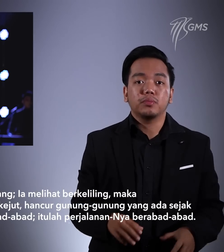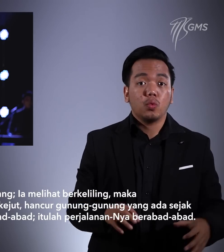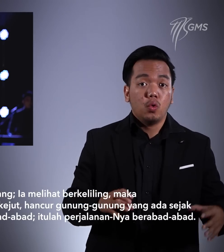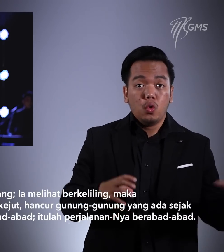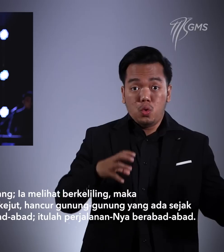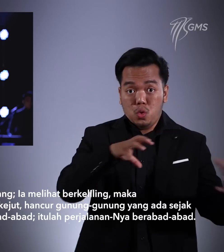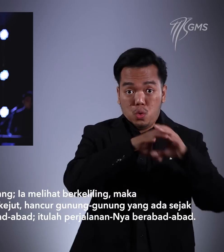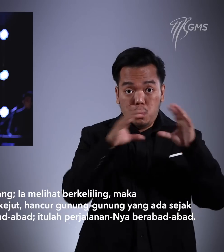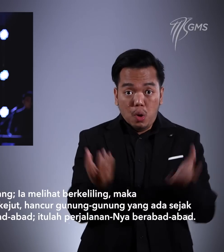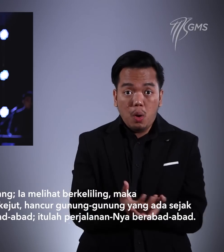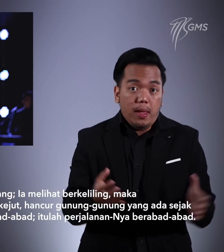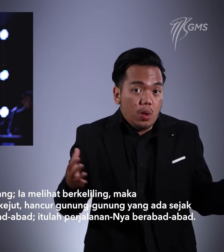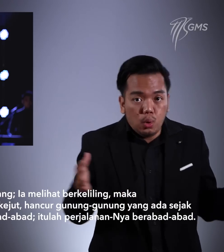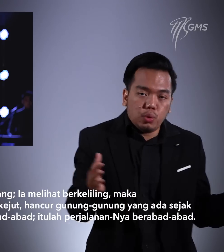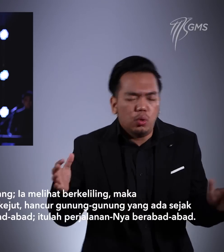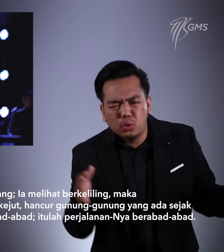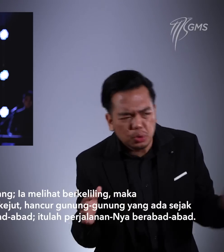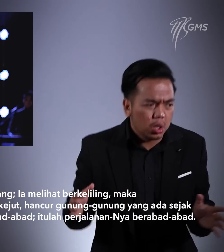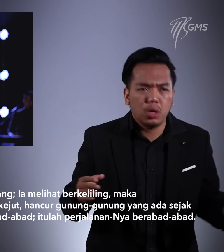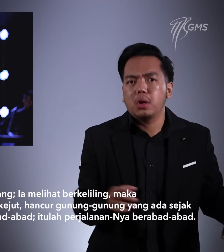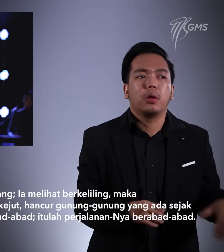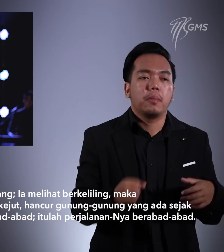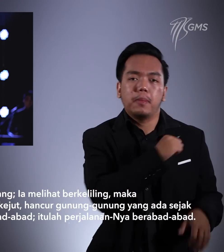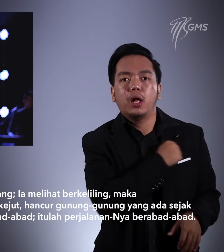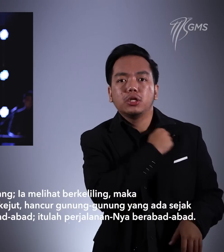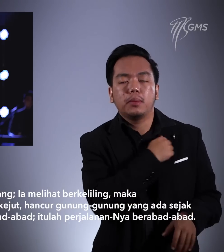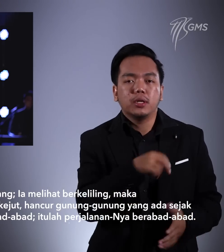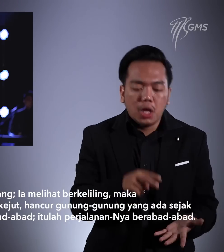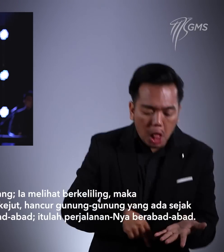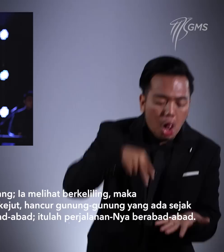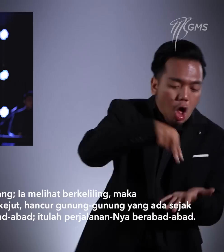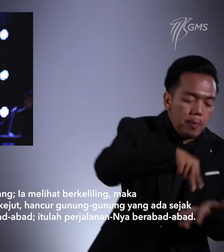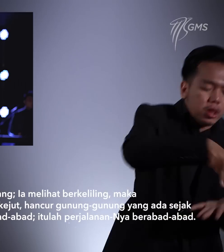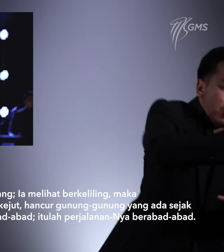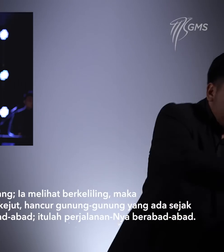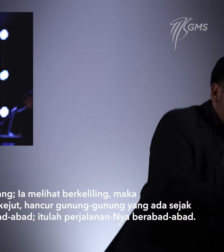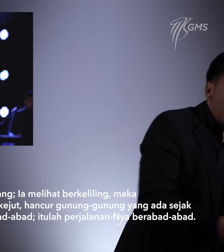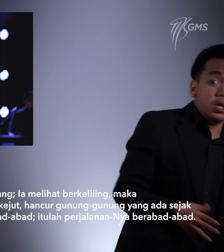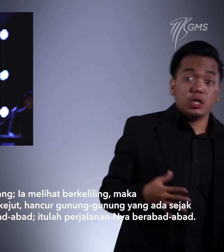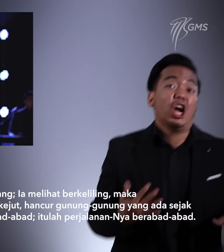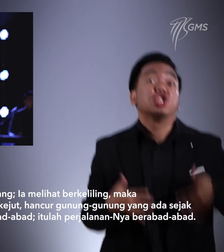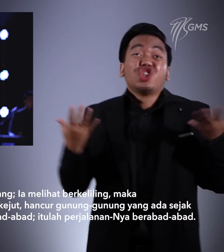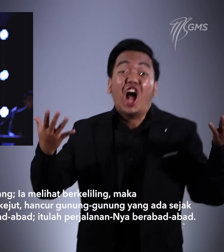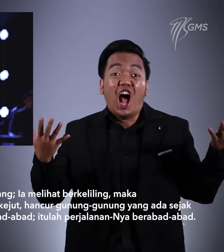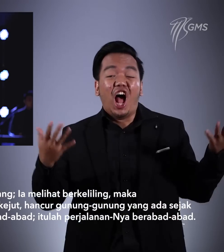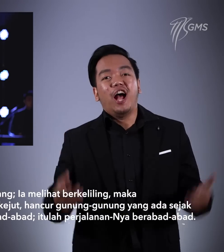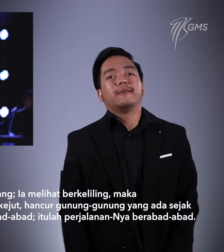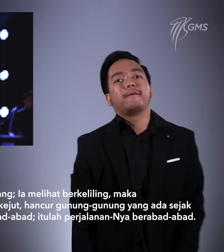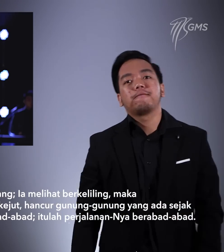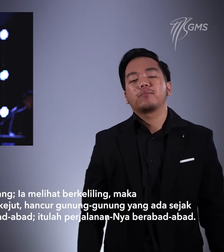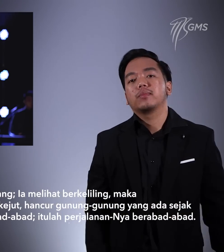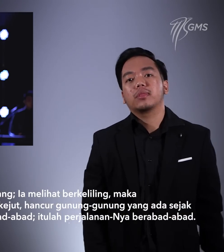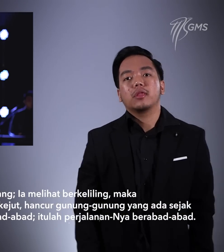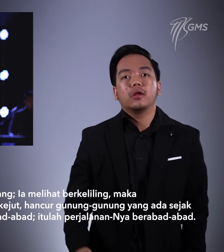Ia melihat berkeliling, maka bangsa-bangsa dibuatnya melompat terkejut. Kira-kira bangsa mana yang terkejut melihat? Orang